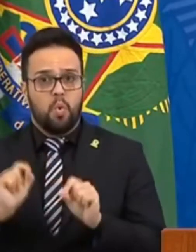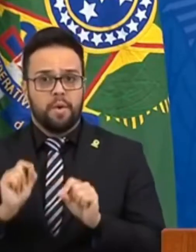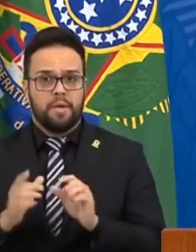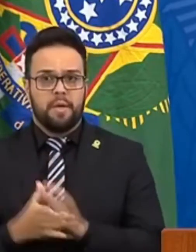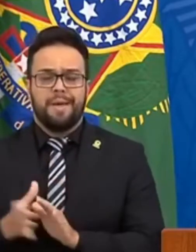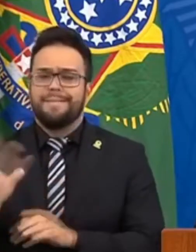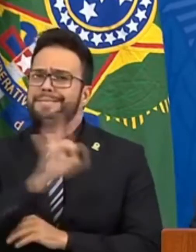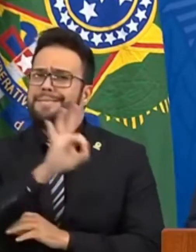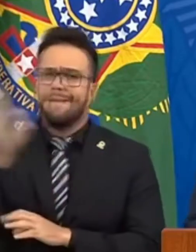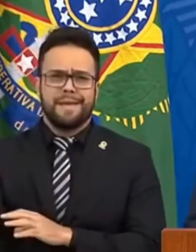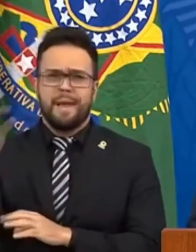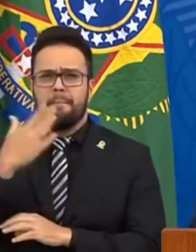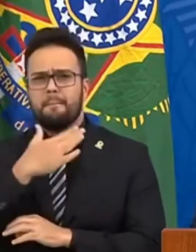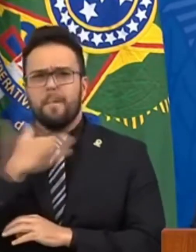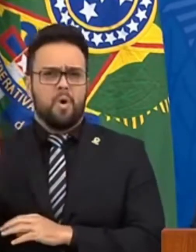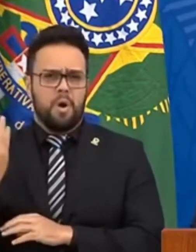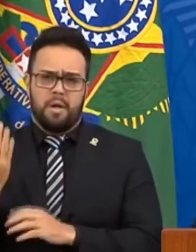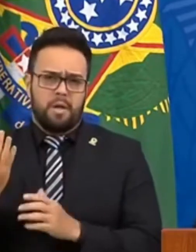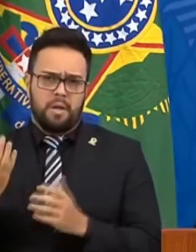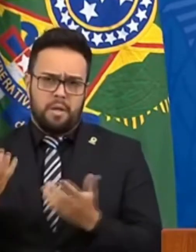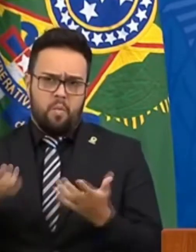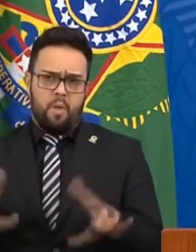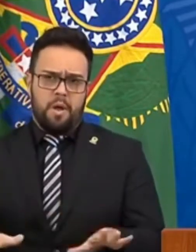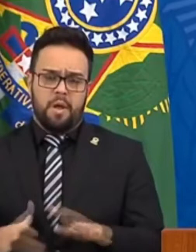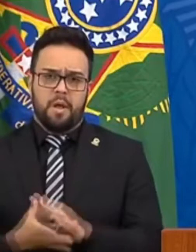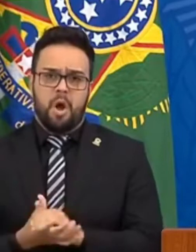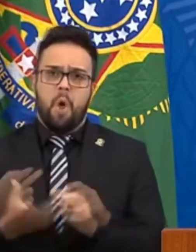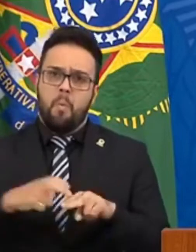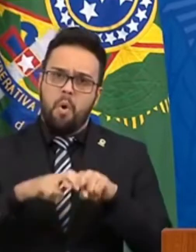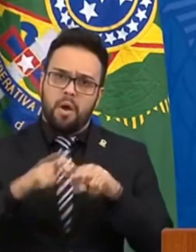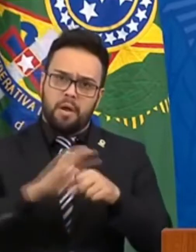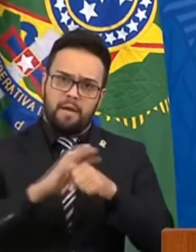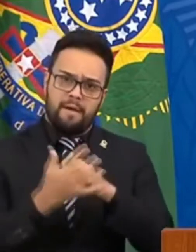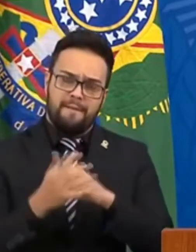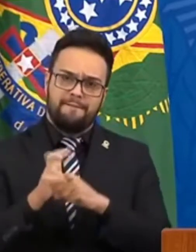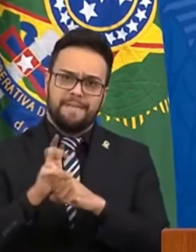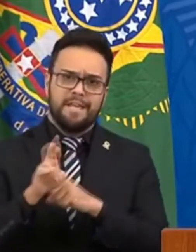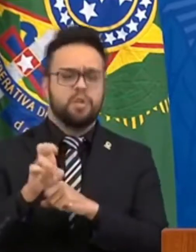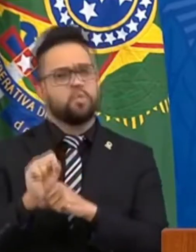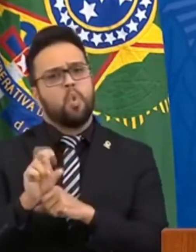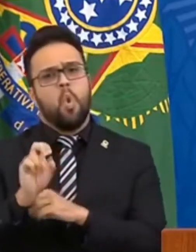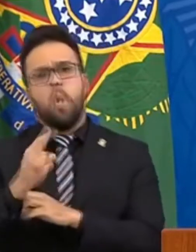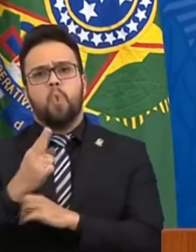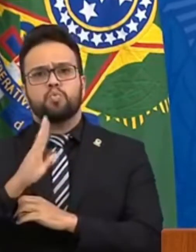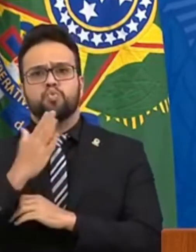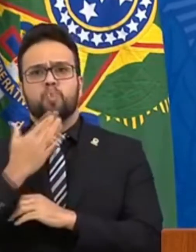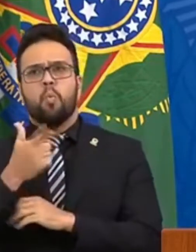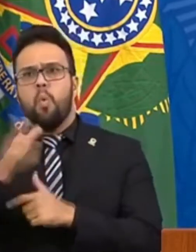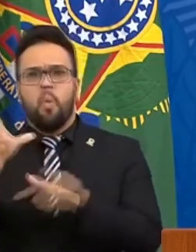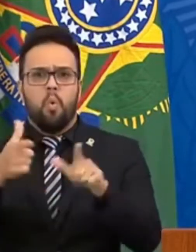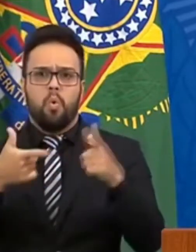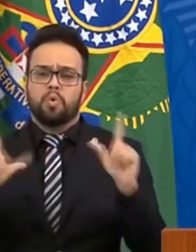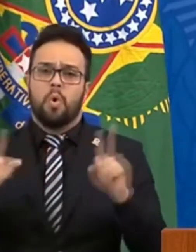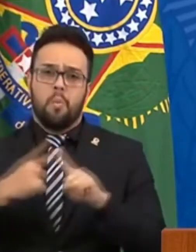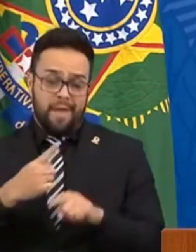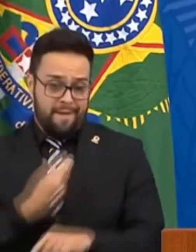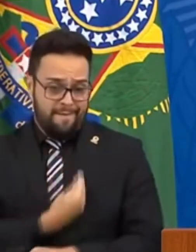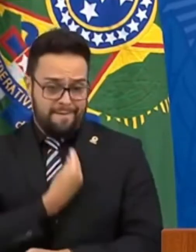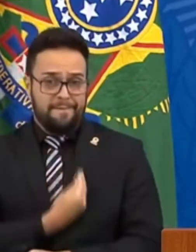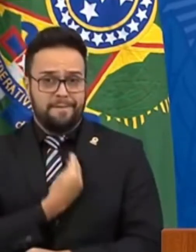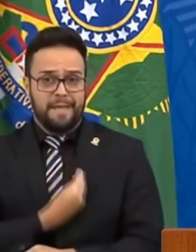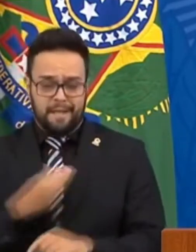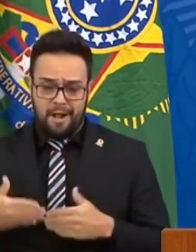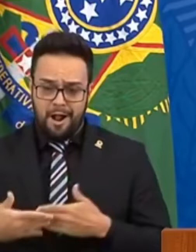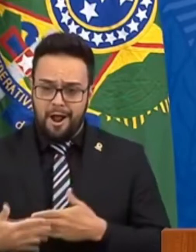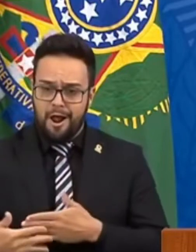ninguém perdesse a vida não só por essa não é por causa nenhuma que a vida e quando chega ao